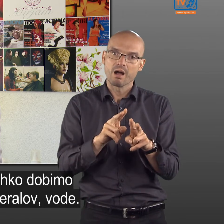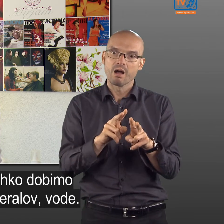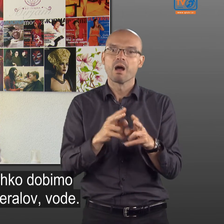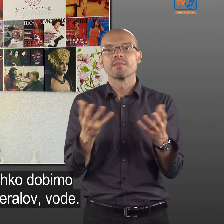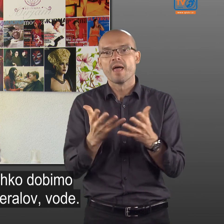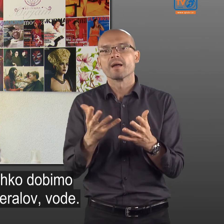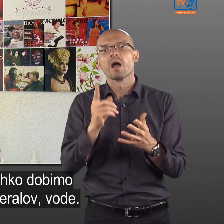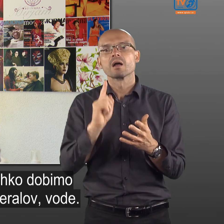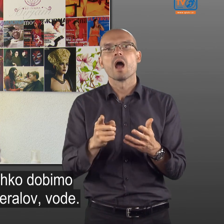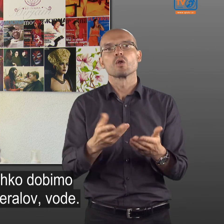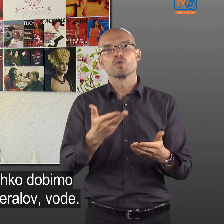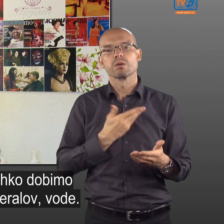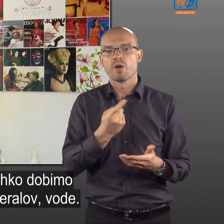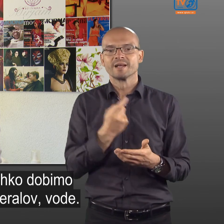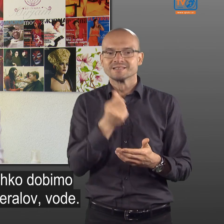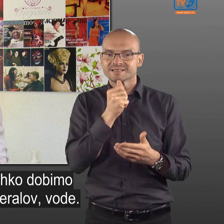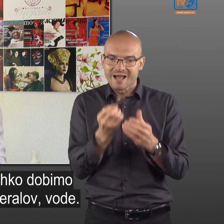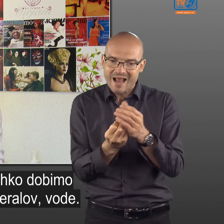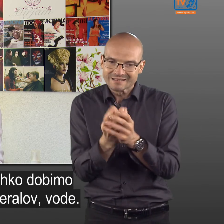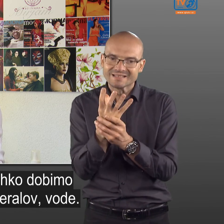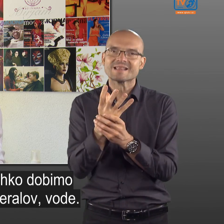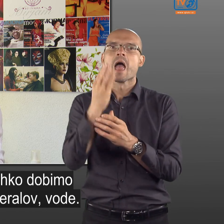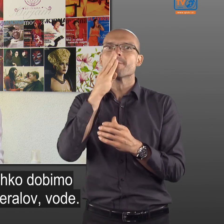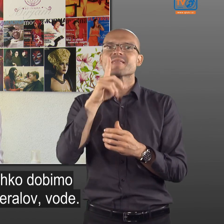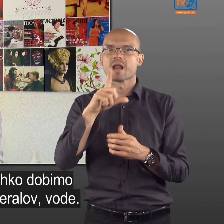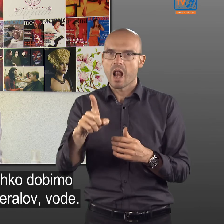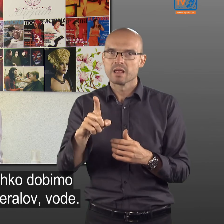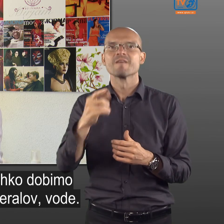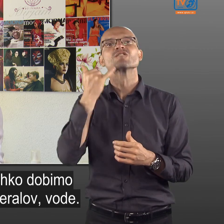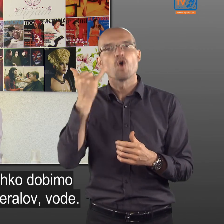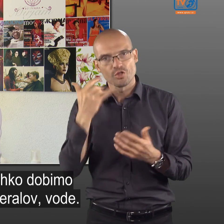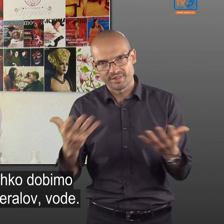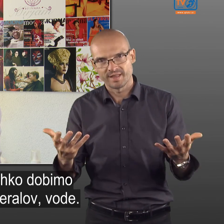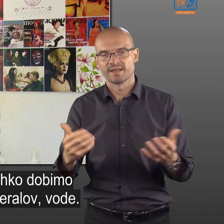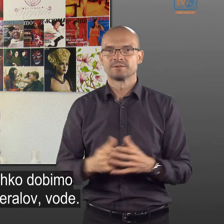nekaj, kar lahko dobimo iz rastlin, mineralov, vode,